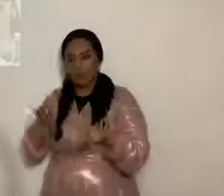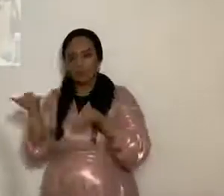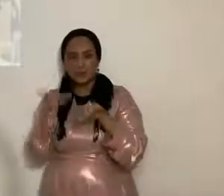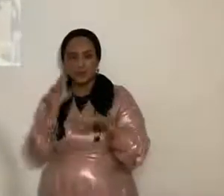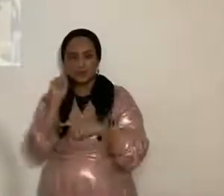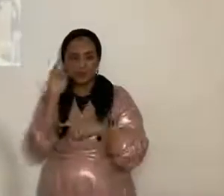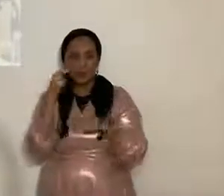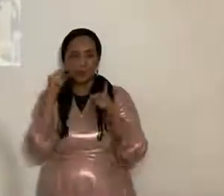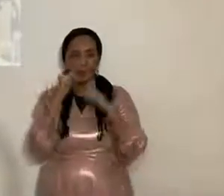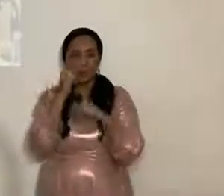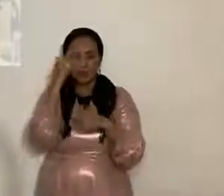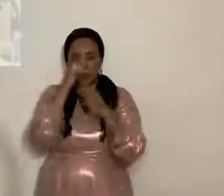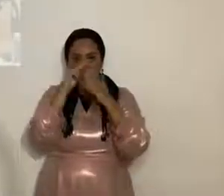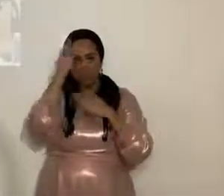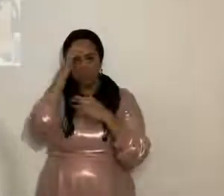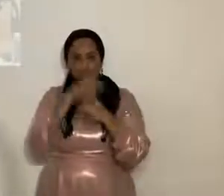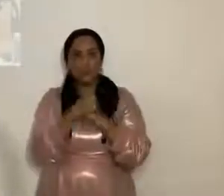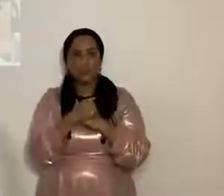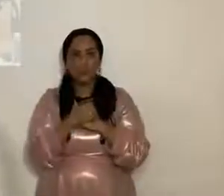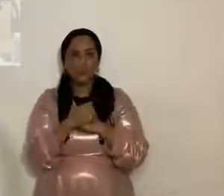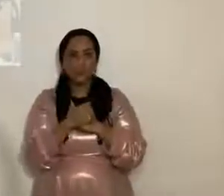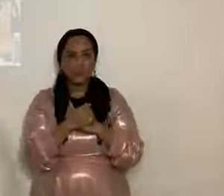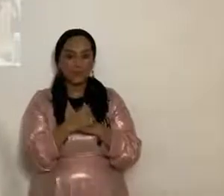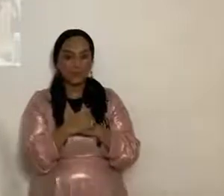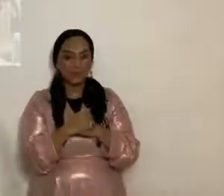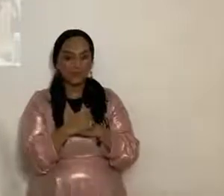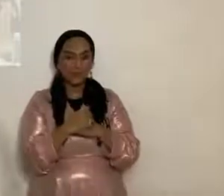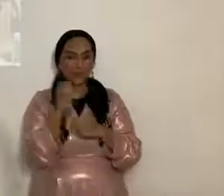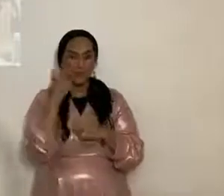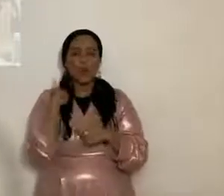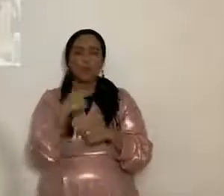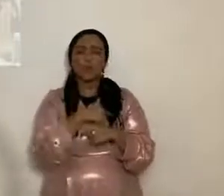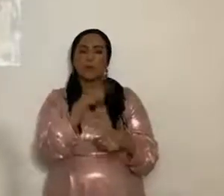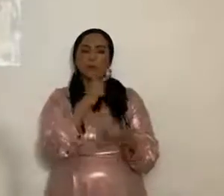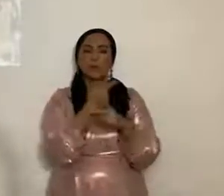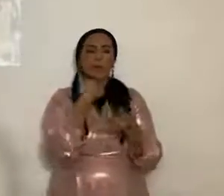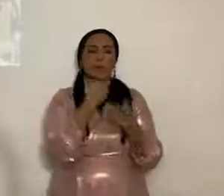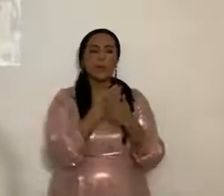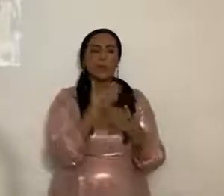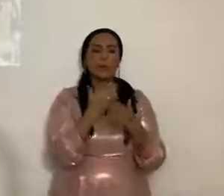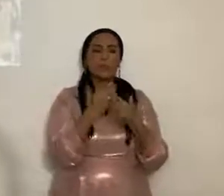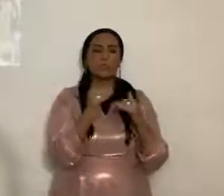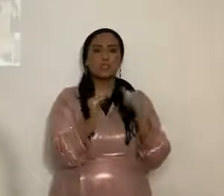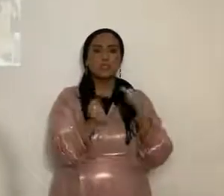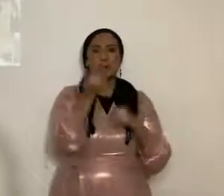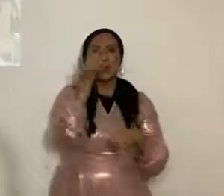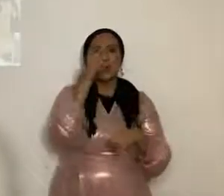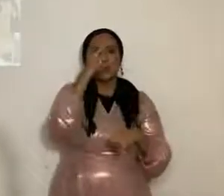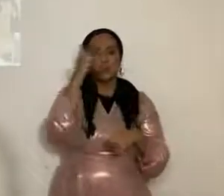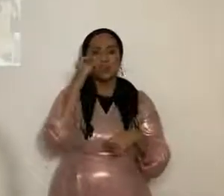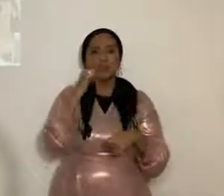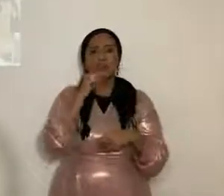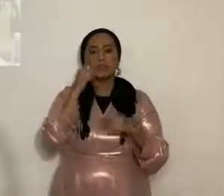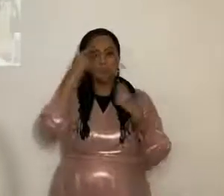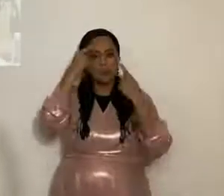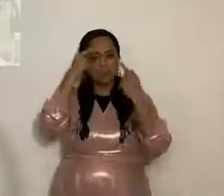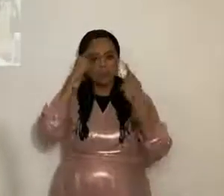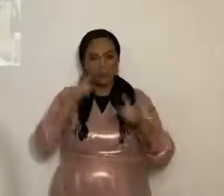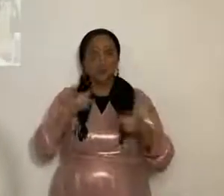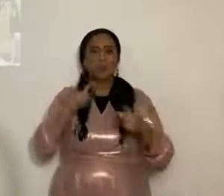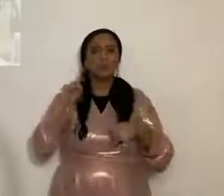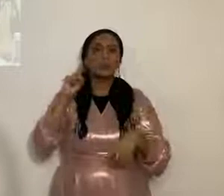la Torá, la palabra del Eterno. Entonces, ¿por qué guardamos bien el Shabbat? Porque es un pacto, señal y mandamiento. ¿Y cuál